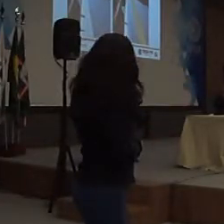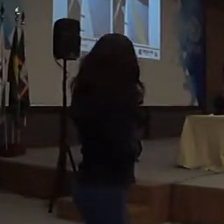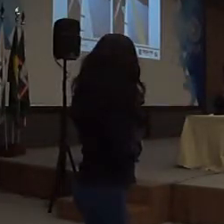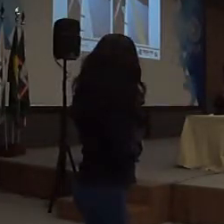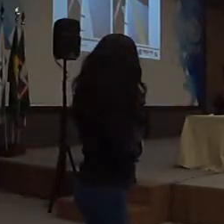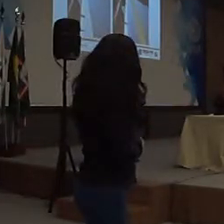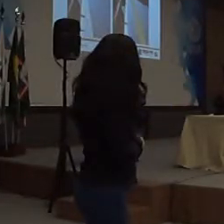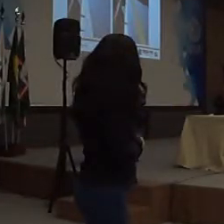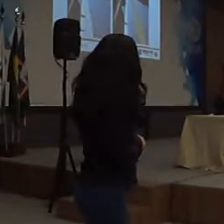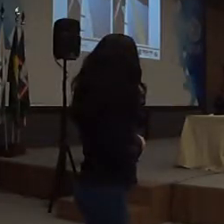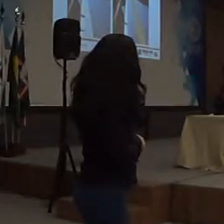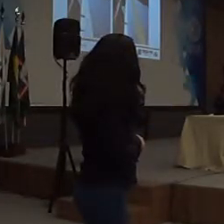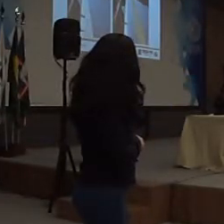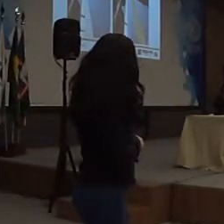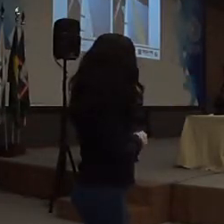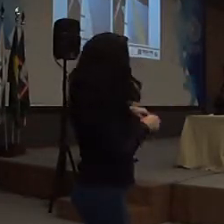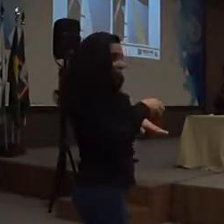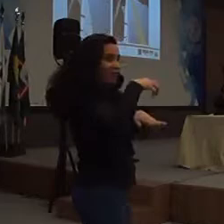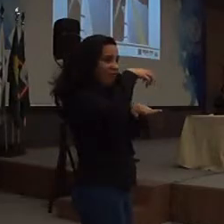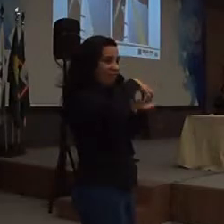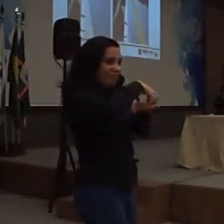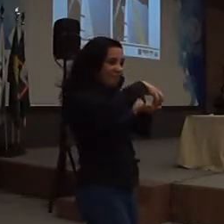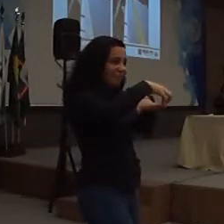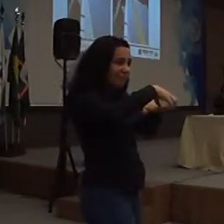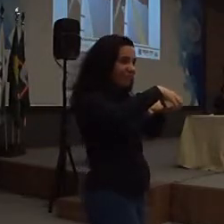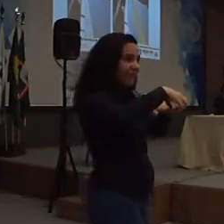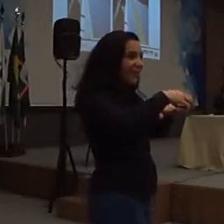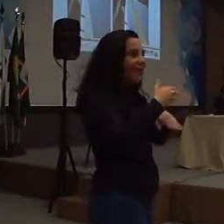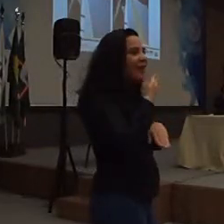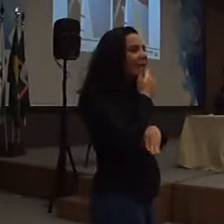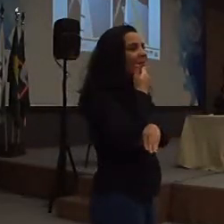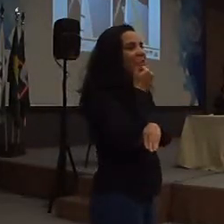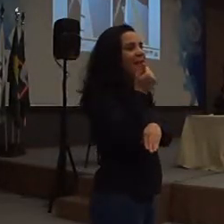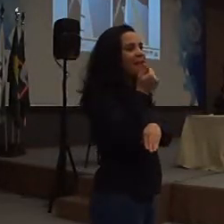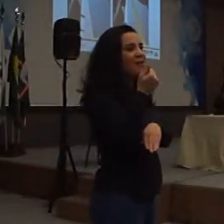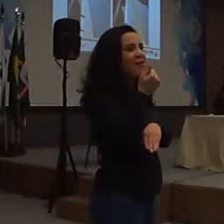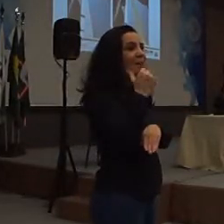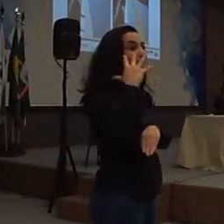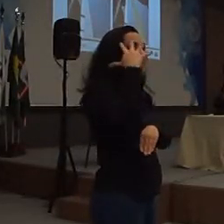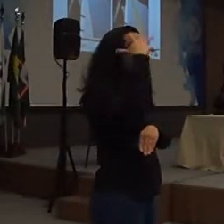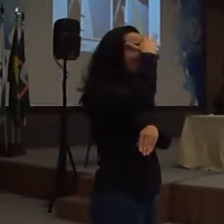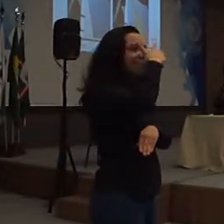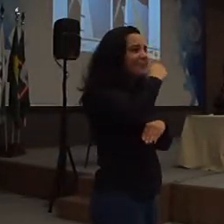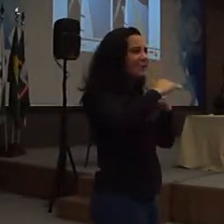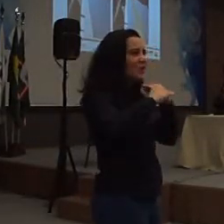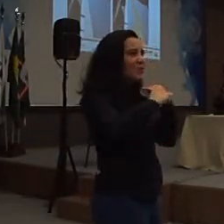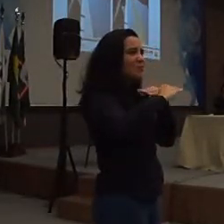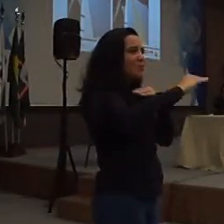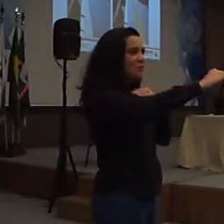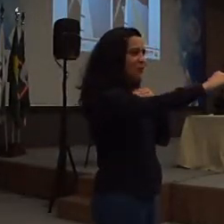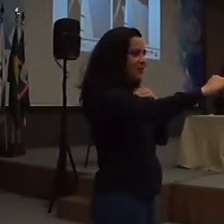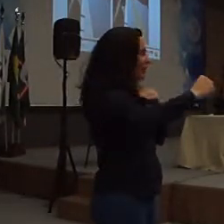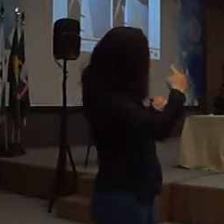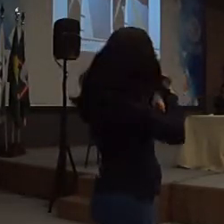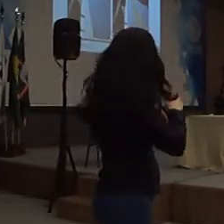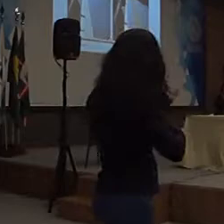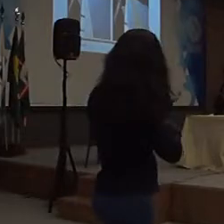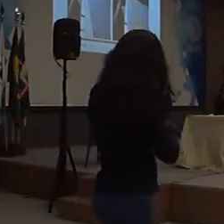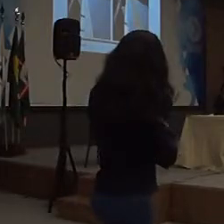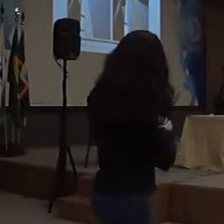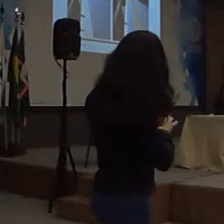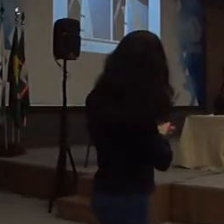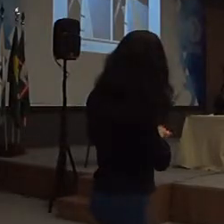cidade do interior, ali perto do Rio Azul, Santa Teresa, o prefeito fez um trabalho magnífico, ele pegou as ruas